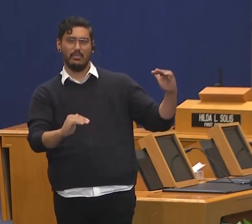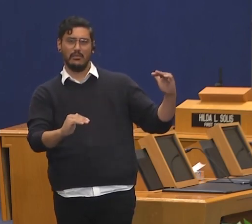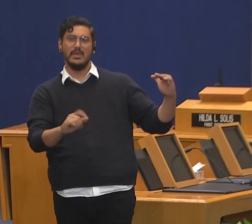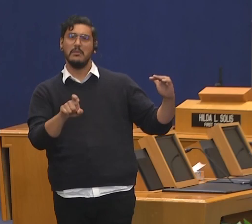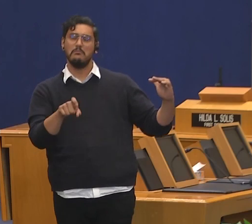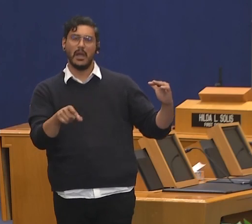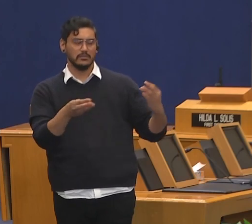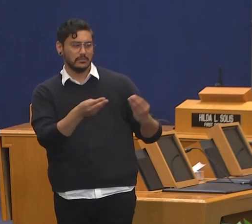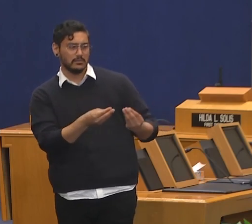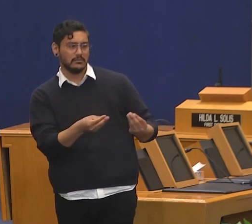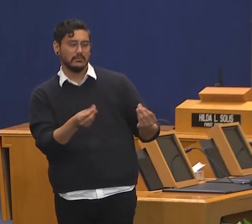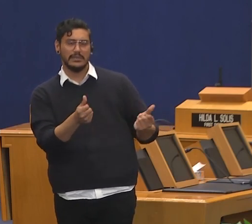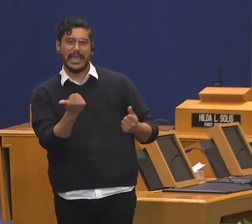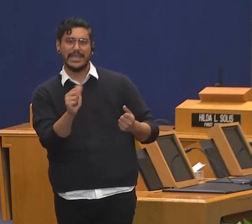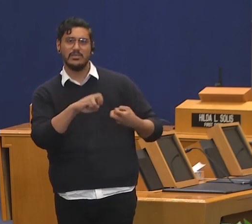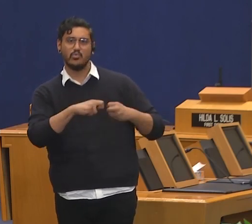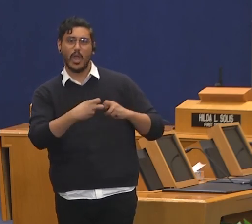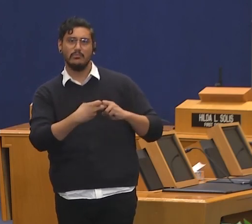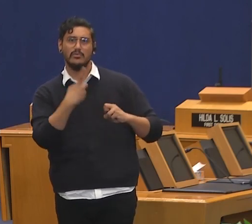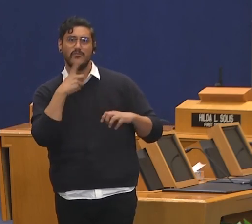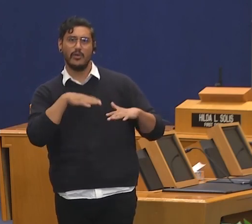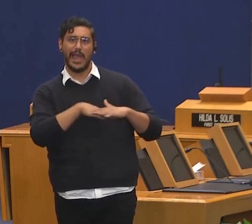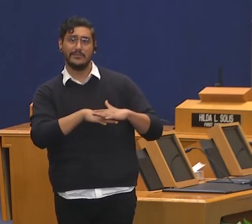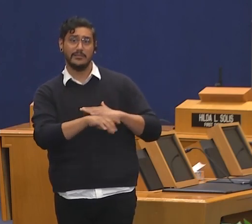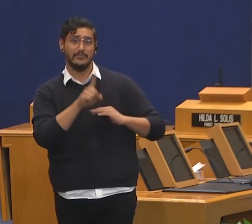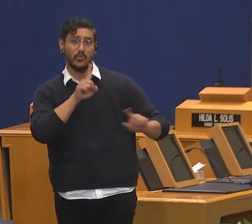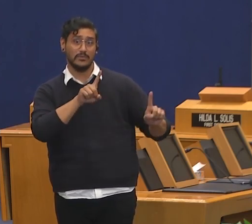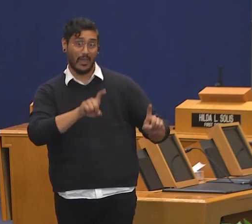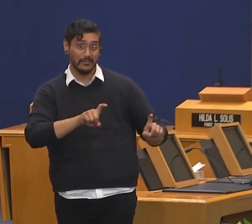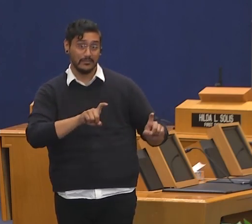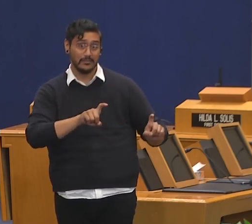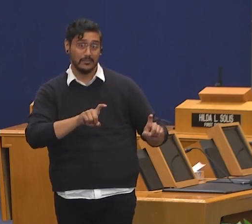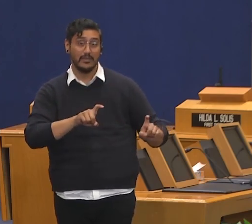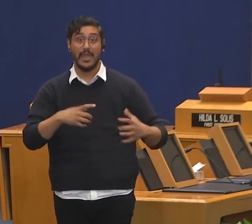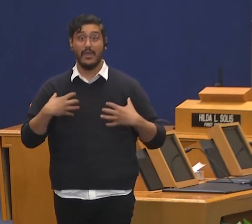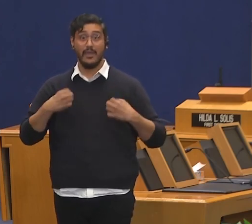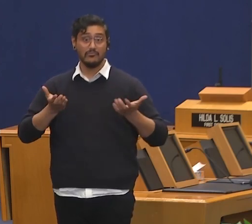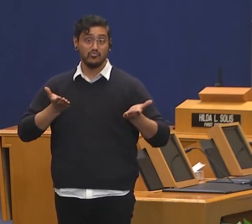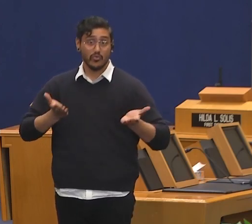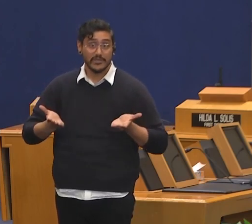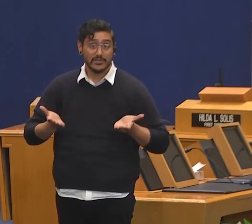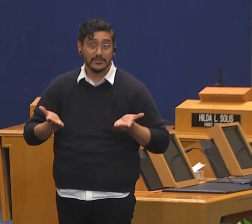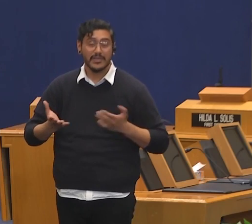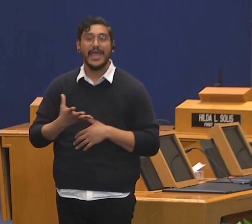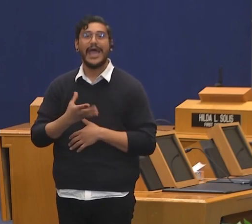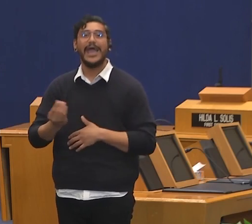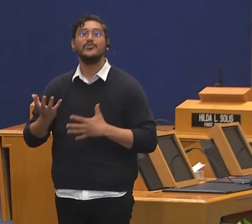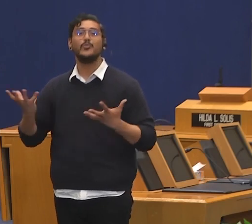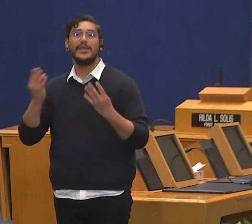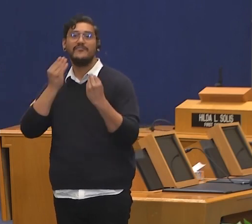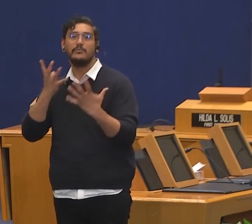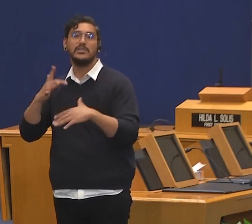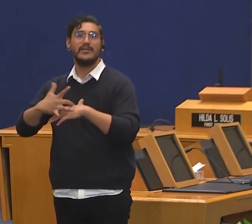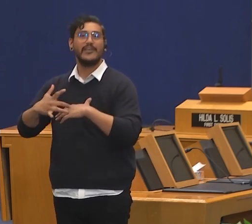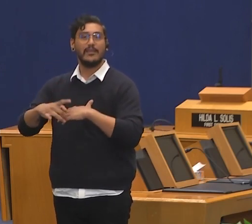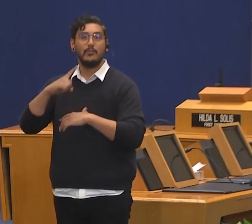problemas relacionados con el acceso a las pruebas, los servicios de salud y la información precisa sobre